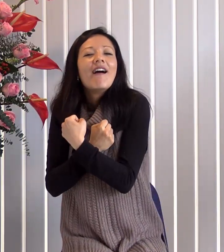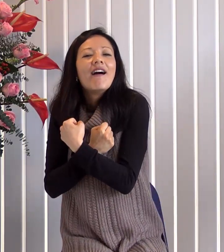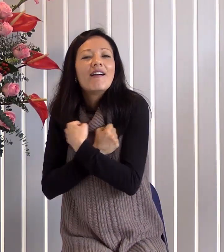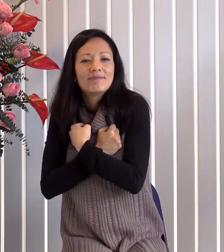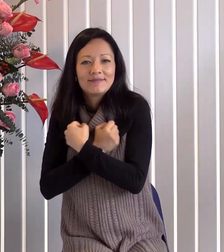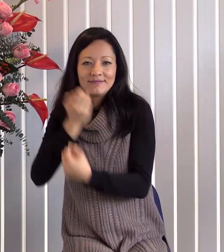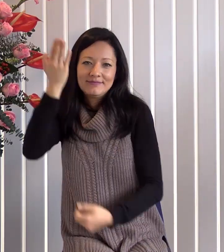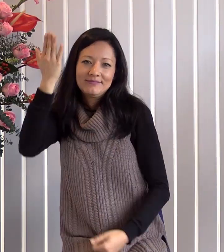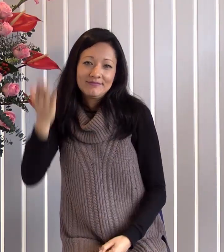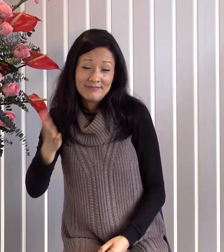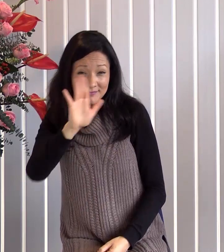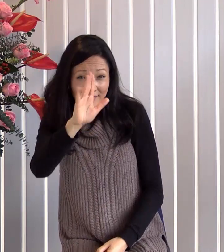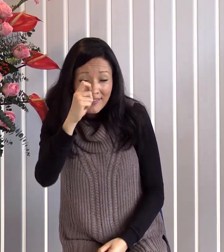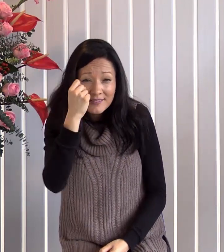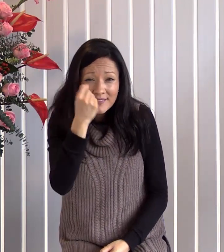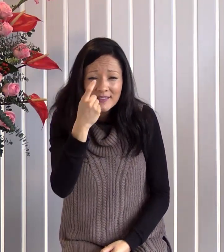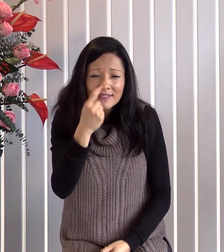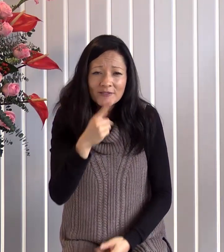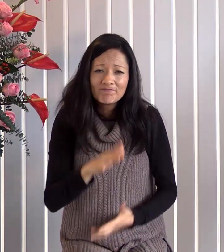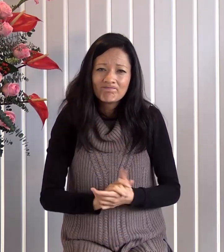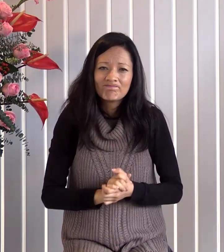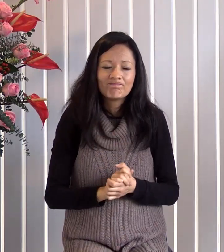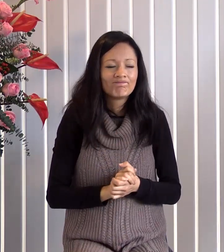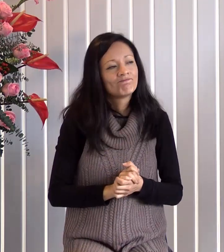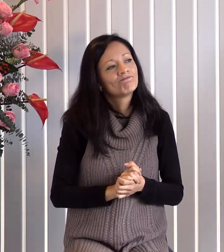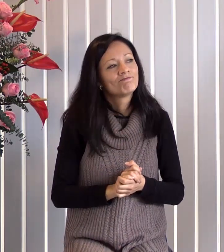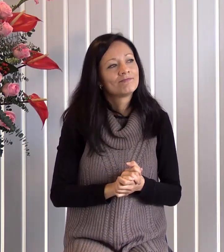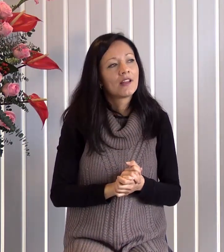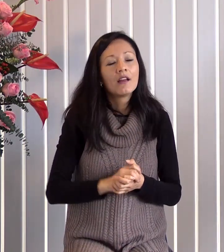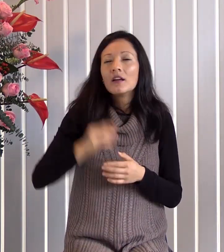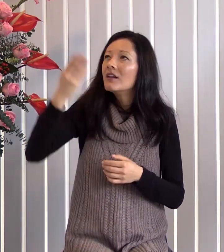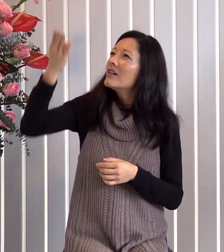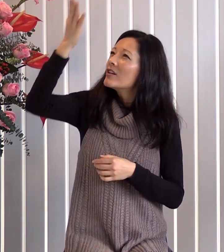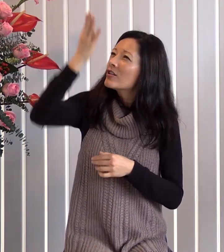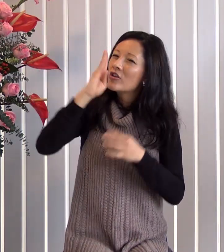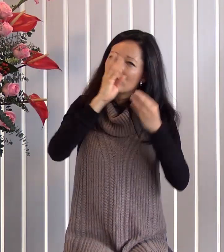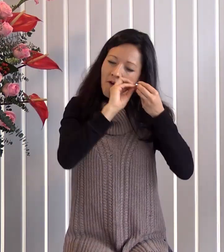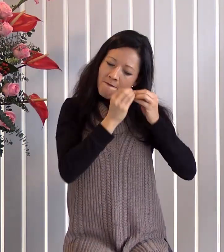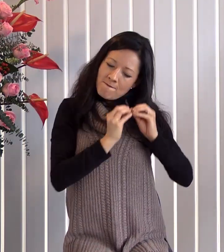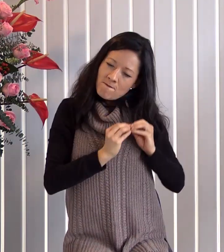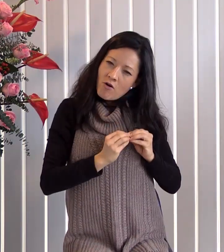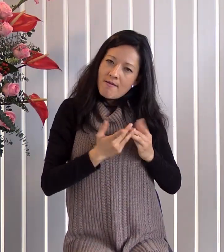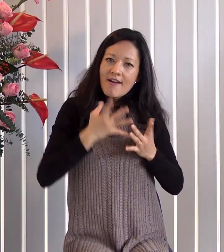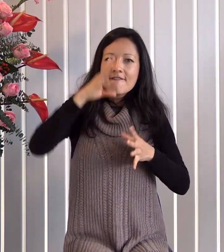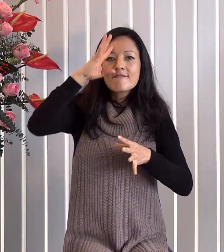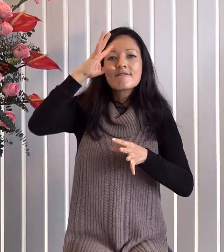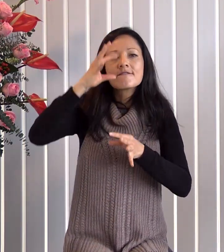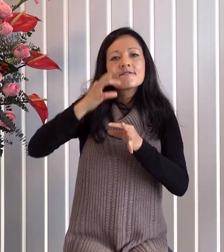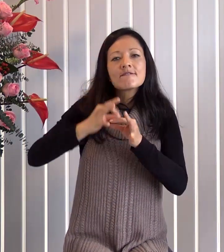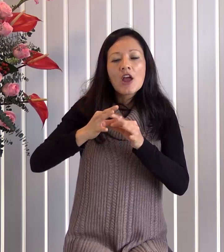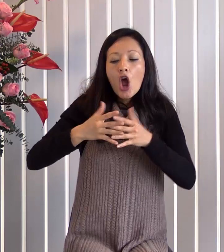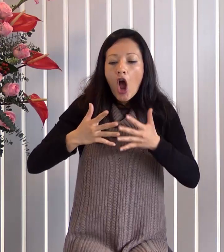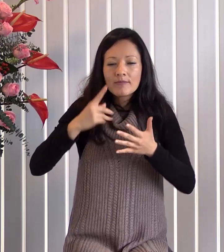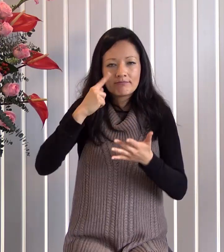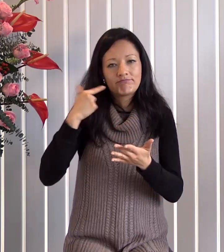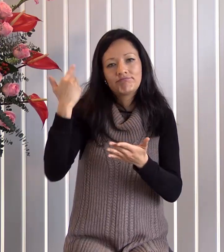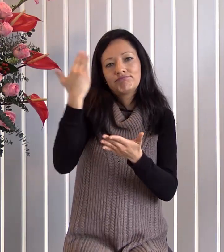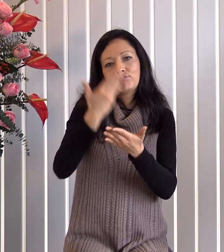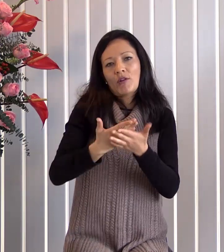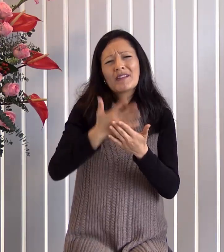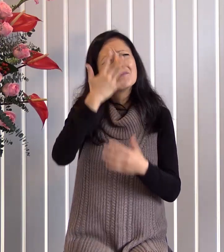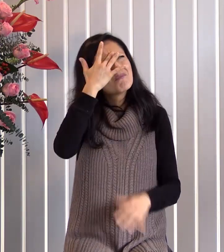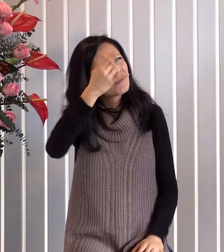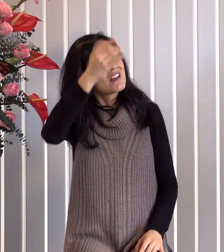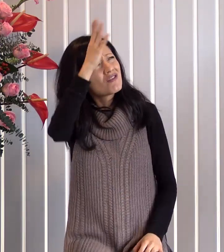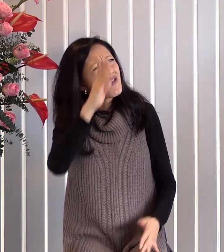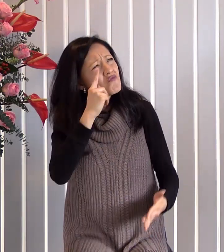¿Entiende eso? Que lo que eso está formando en nosotros es la fe. ¿Por qué Dios prueba al